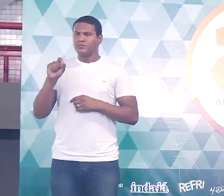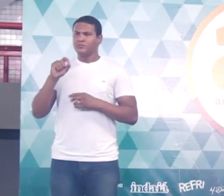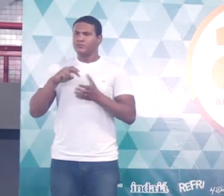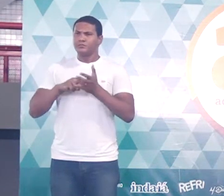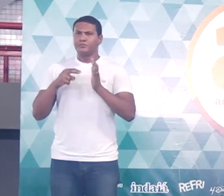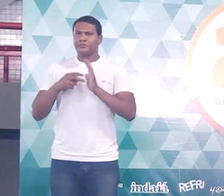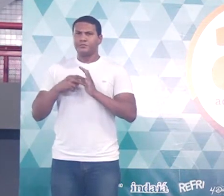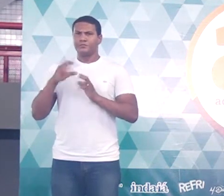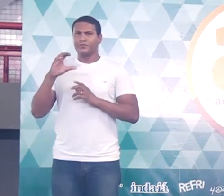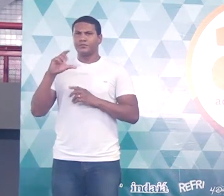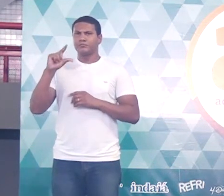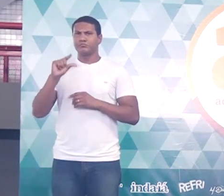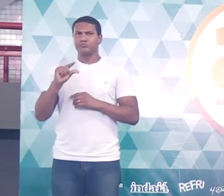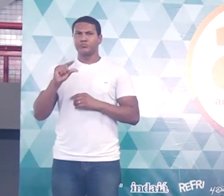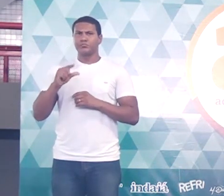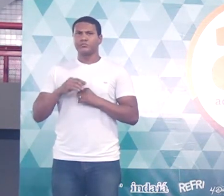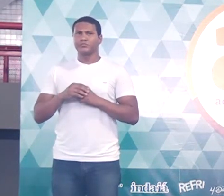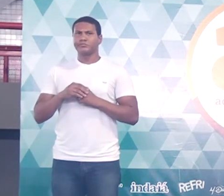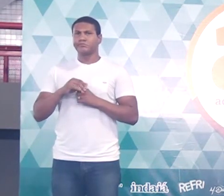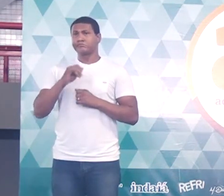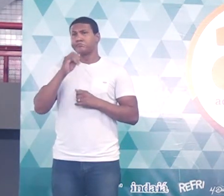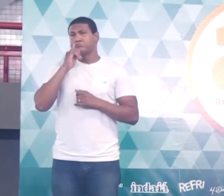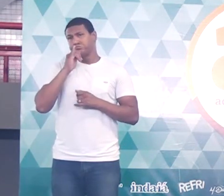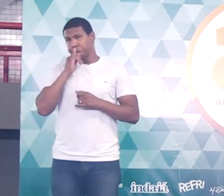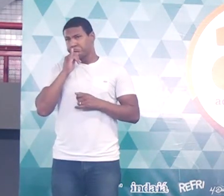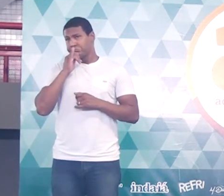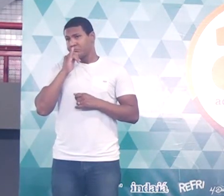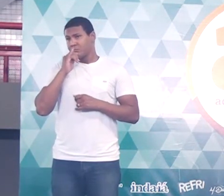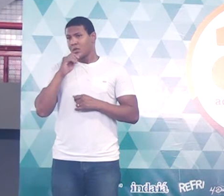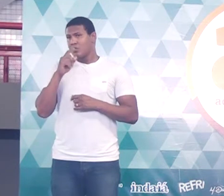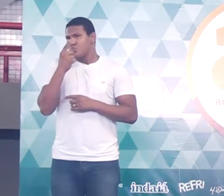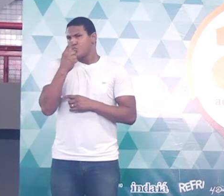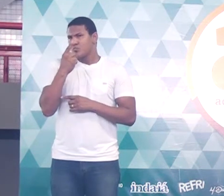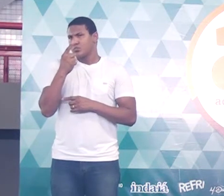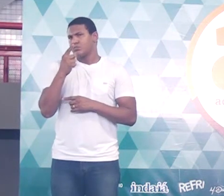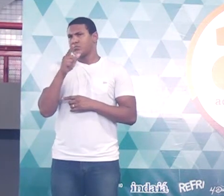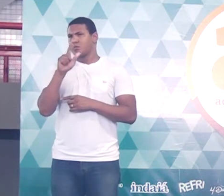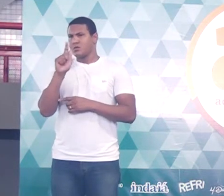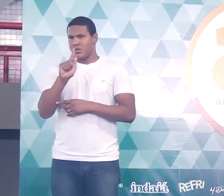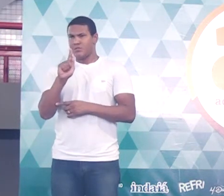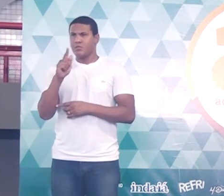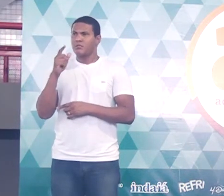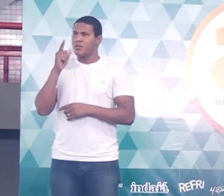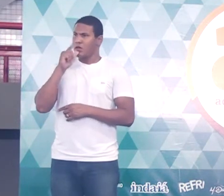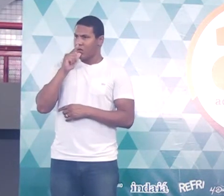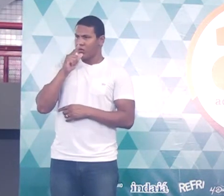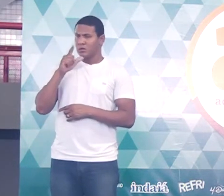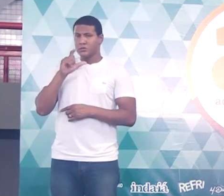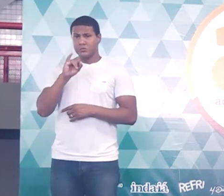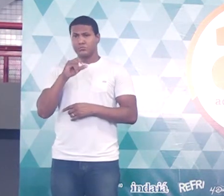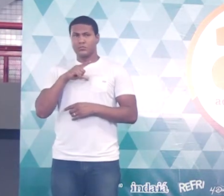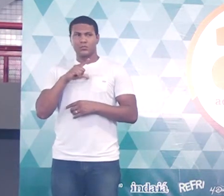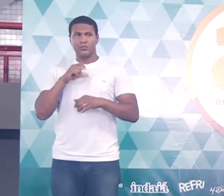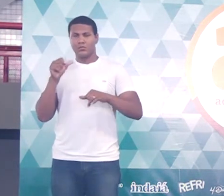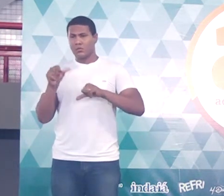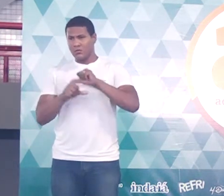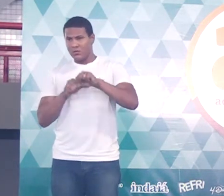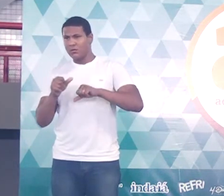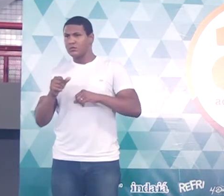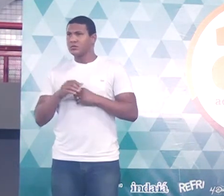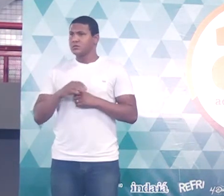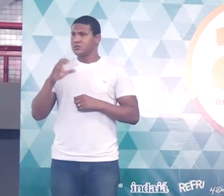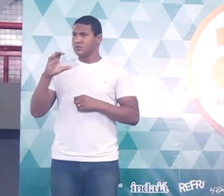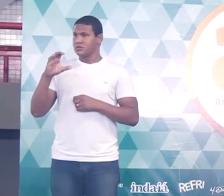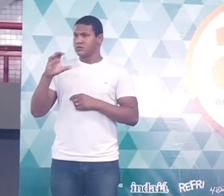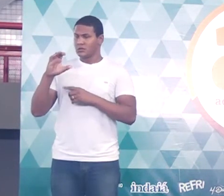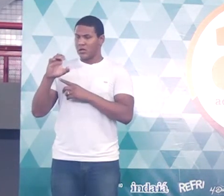prática? Significa que se eu pegar 1 grama de água, quiser variar 1 grau Celsius, eu preciso ganhar